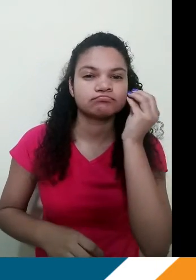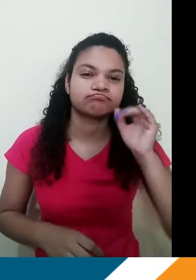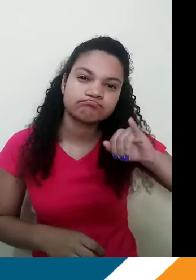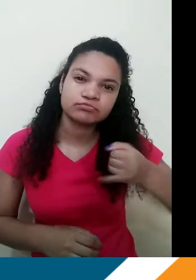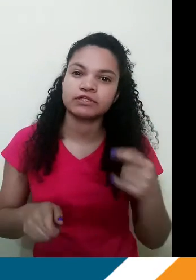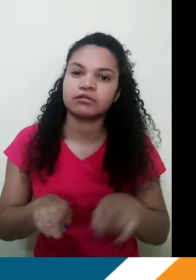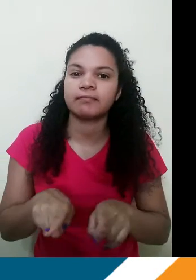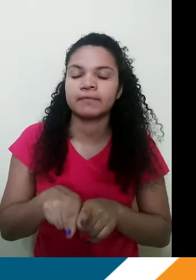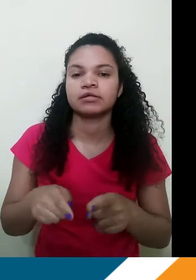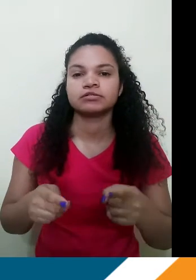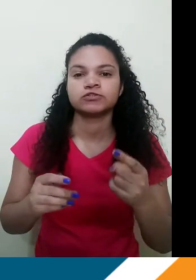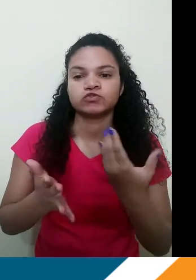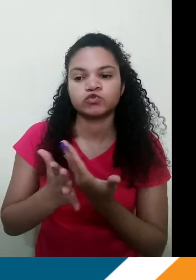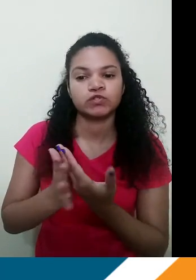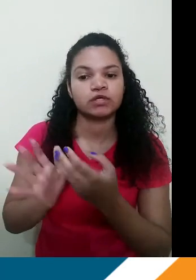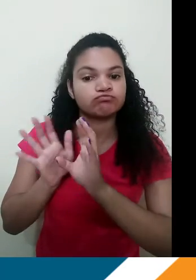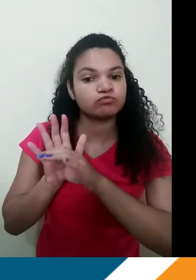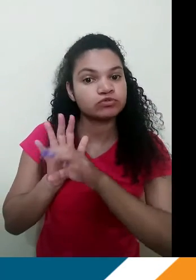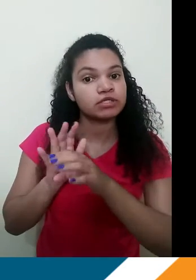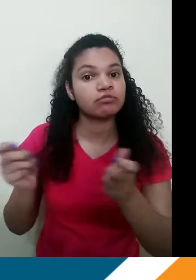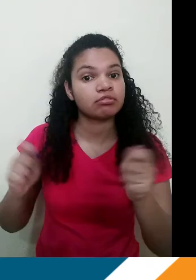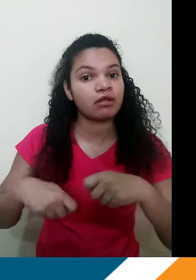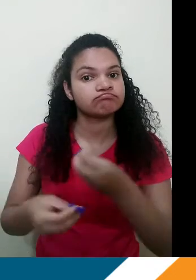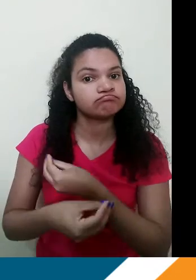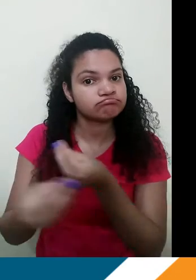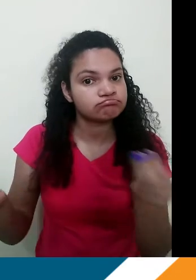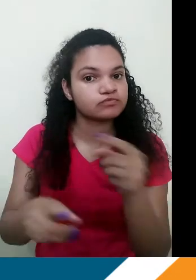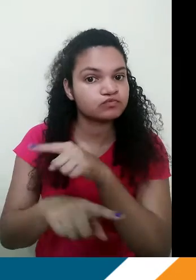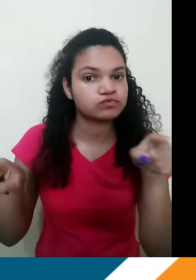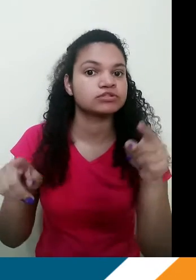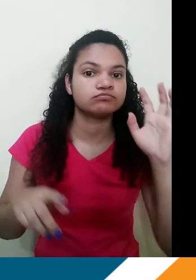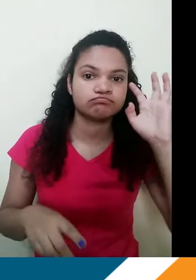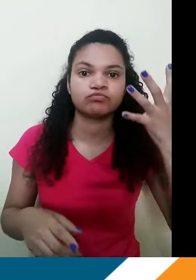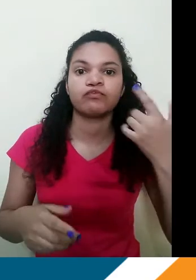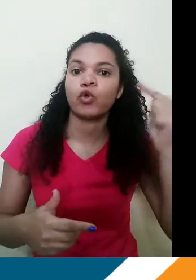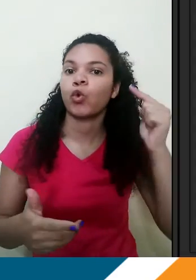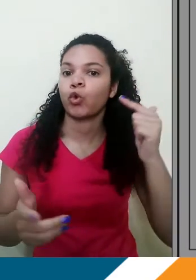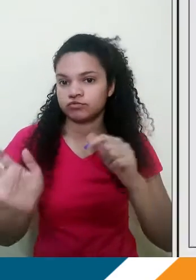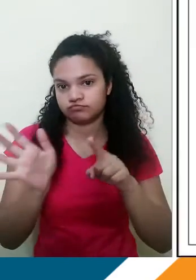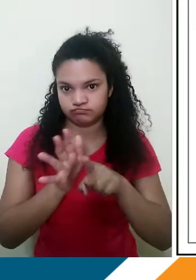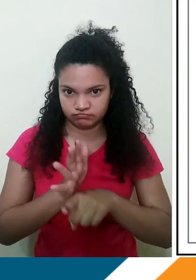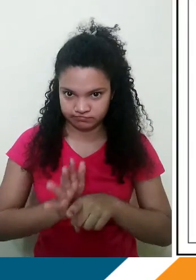alguns conceitos que podem ajudá-los a resolver muitas outras questões. Vamos lá.